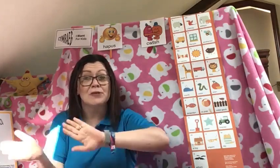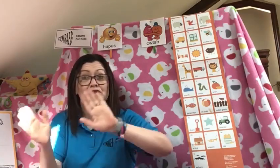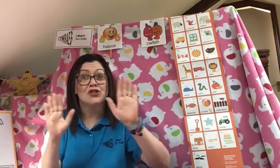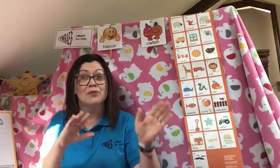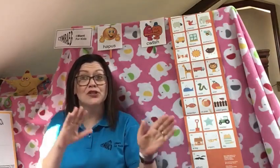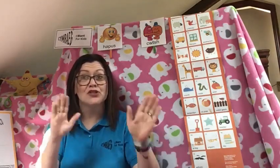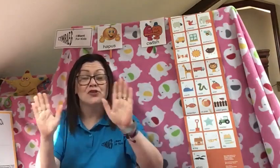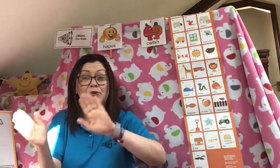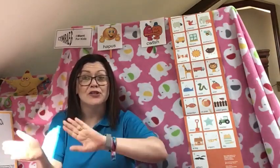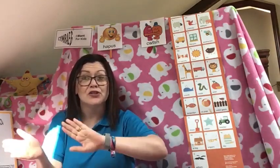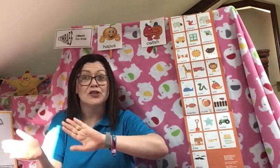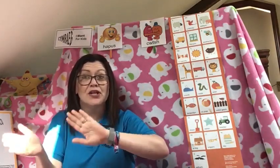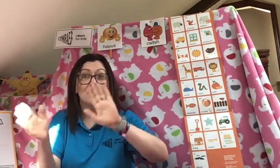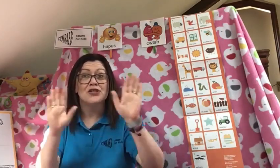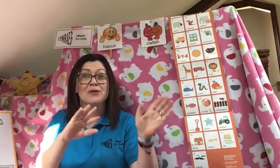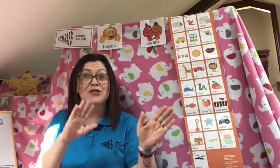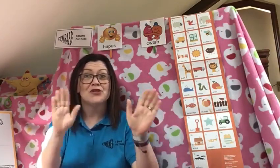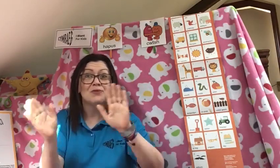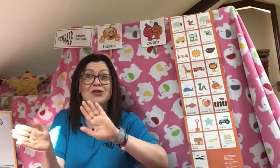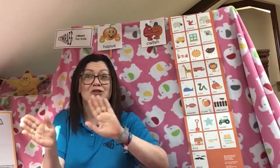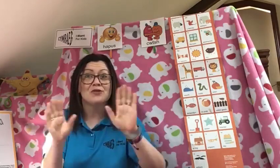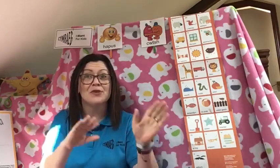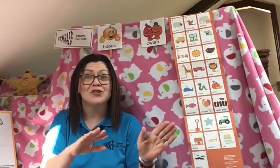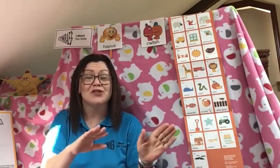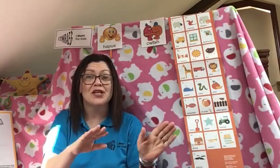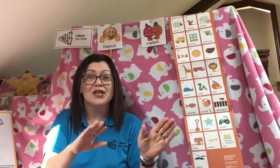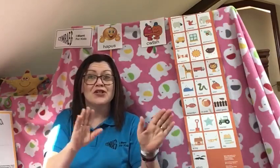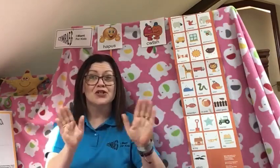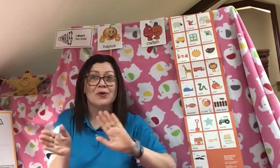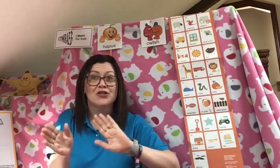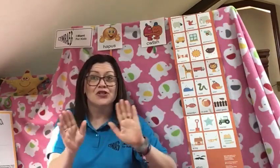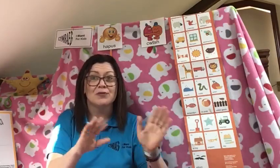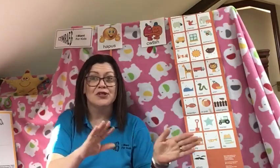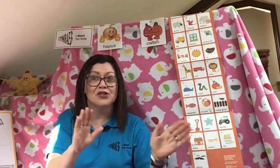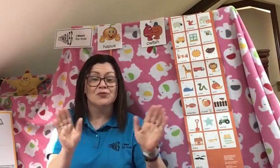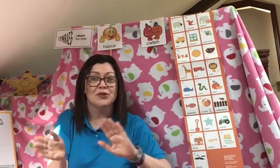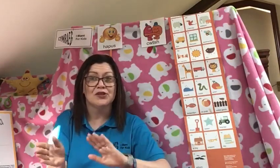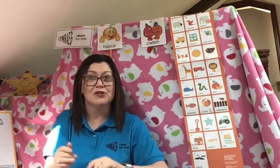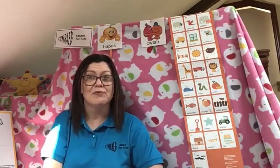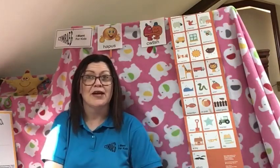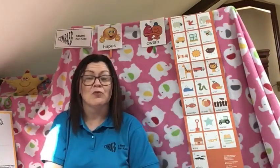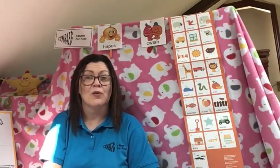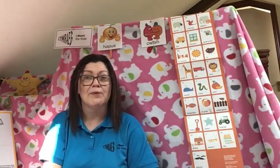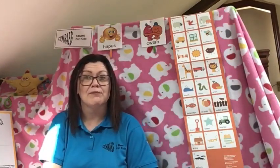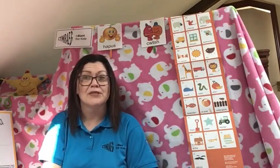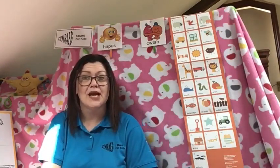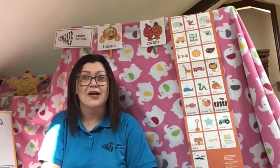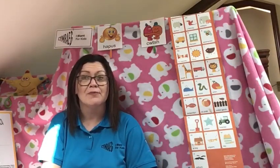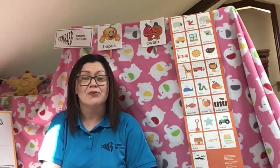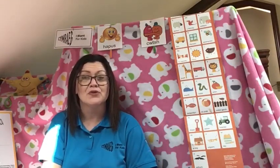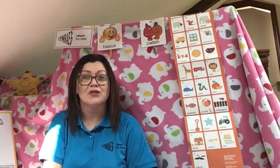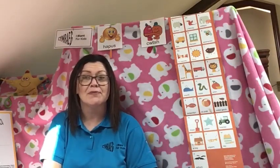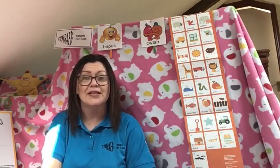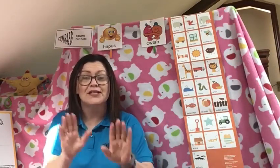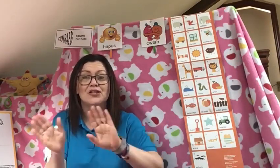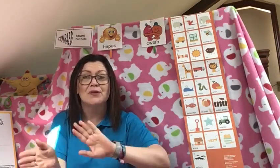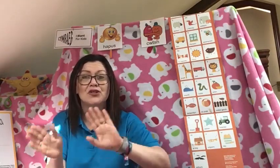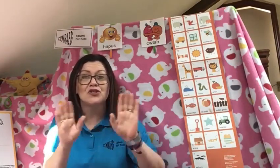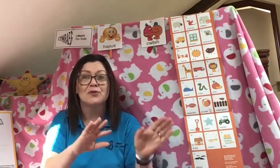swish, swish, swish, swish, swish, swish, swish, swish, swish. Mae'r wipers ar y bus yn mynd swish,